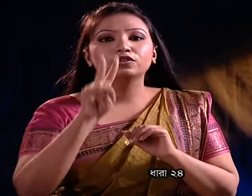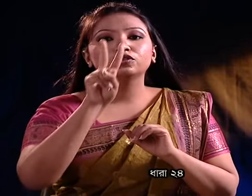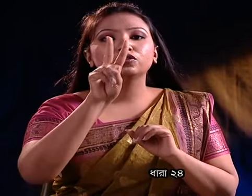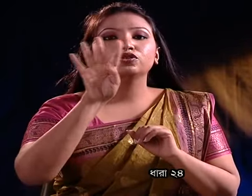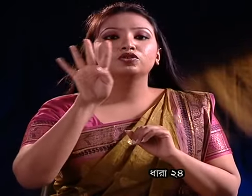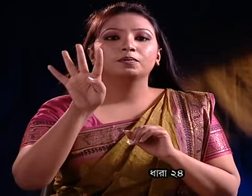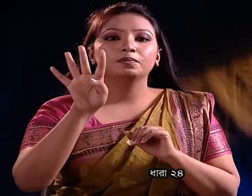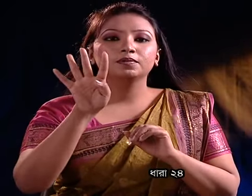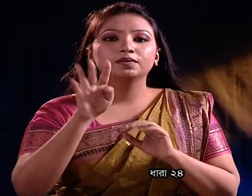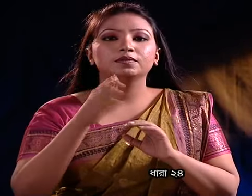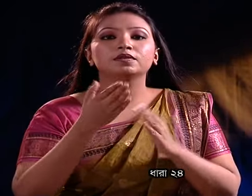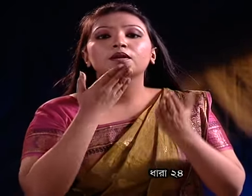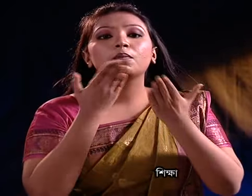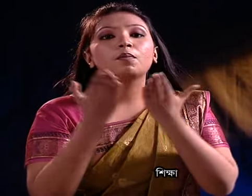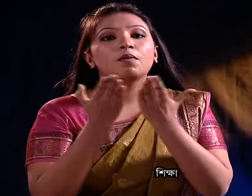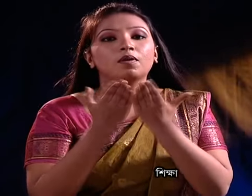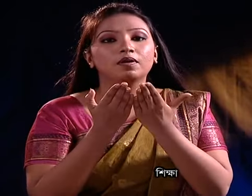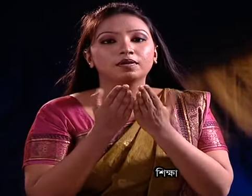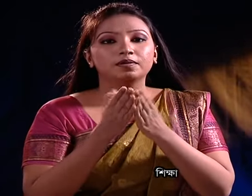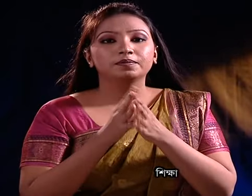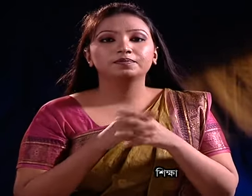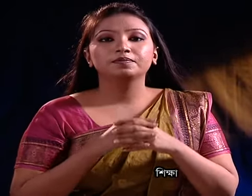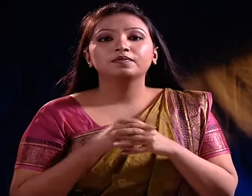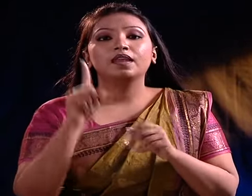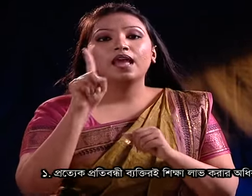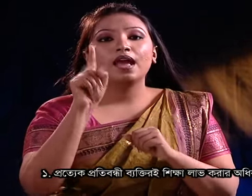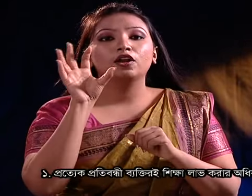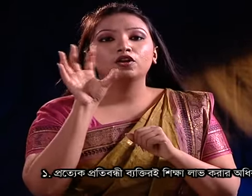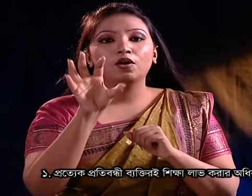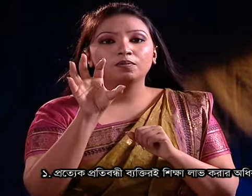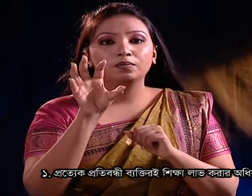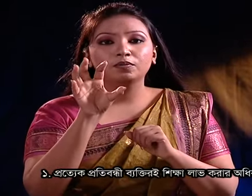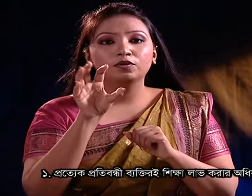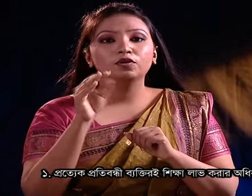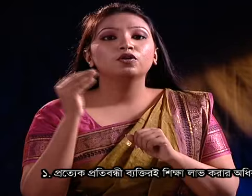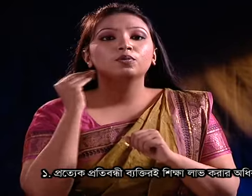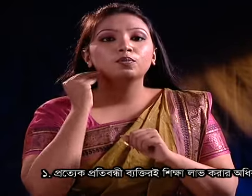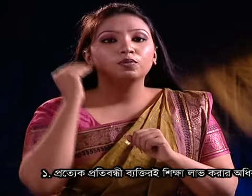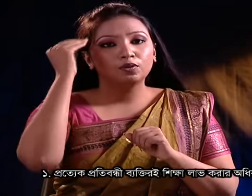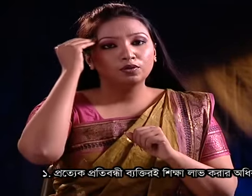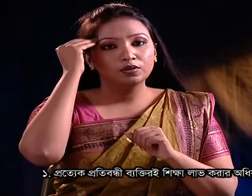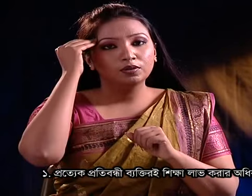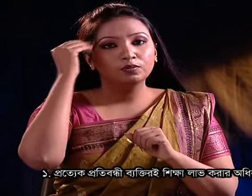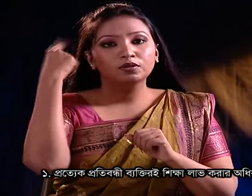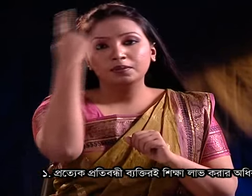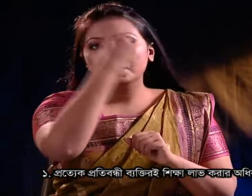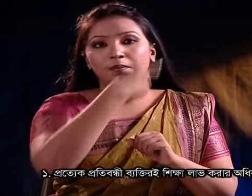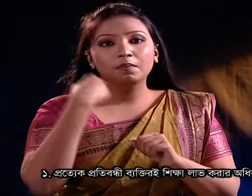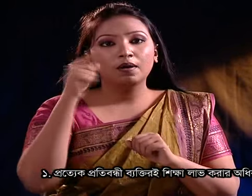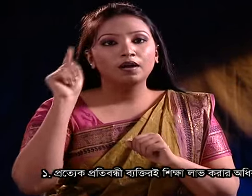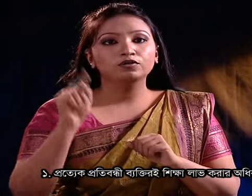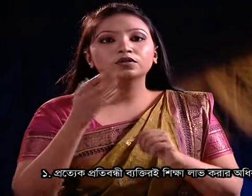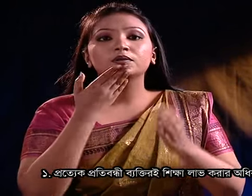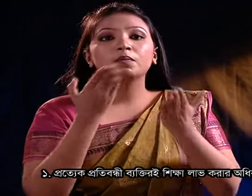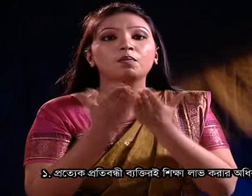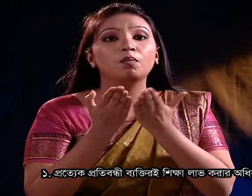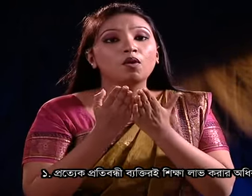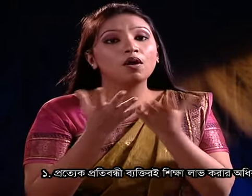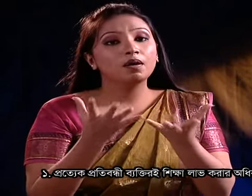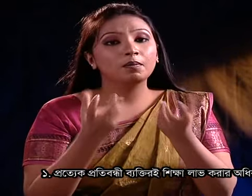ধারা 24, শিক্ষা। 1 নম্বর, প্রত্যেক প্রতিবন্ধী ব্যক্তিরই শিক্ষা